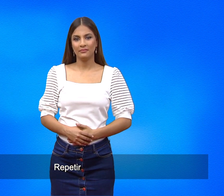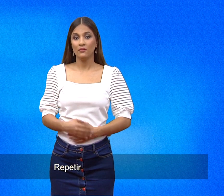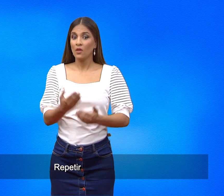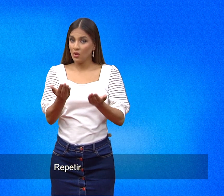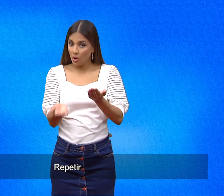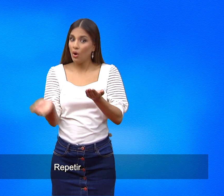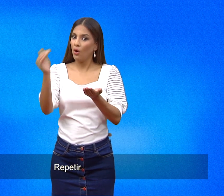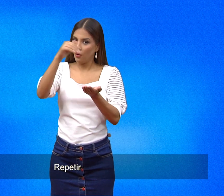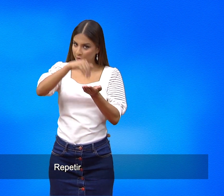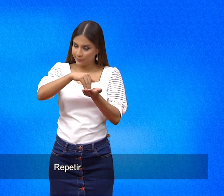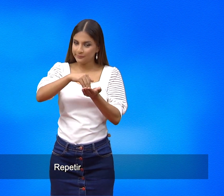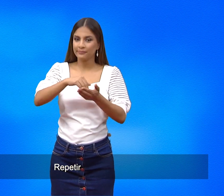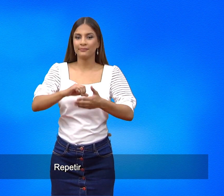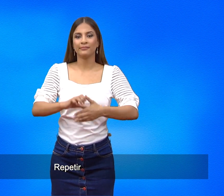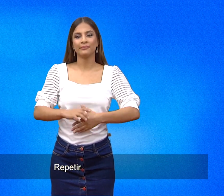y repetir